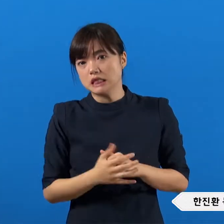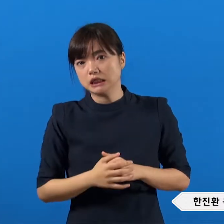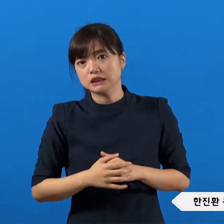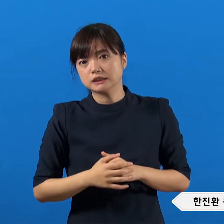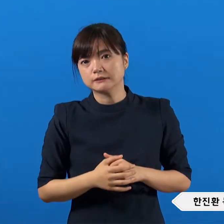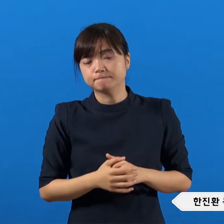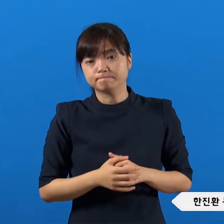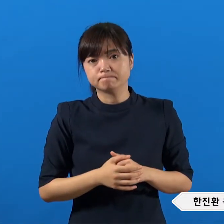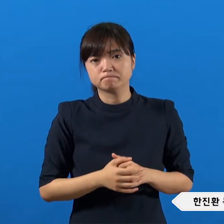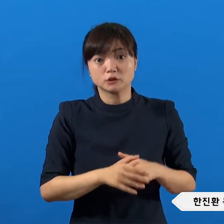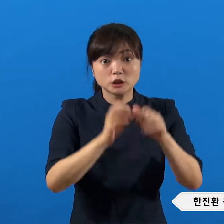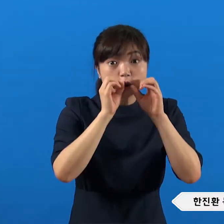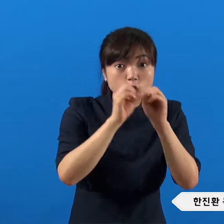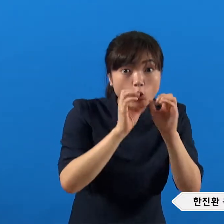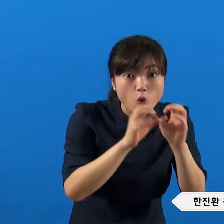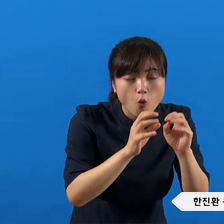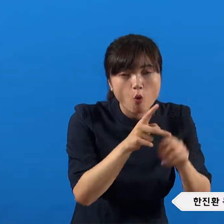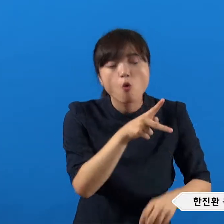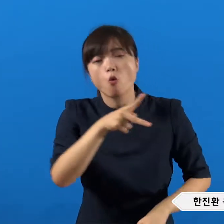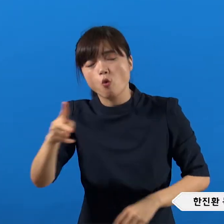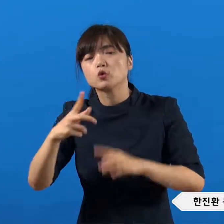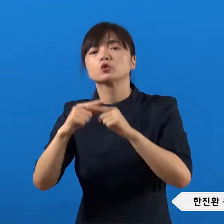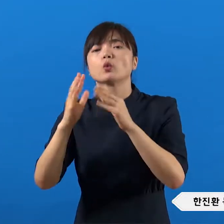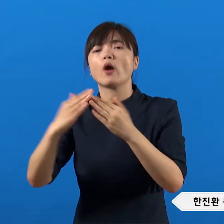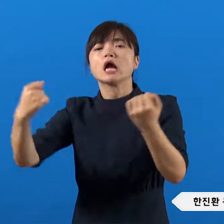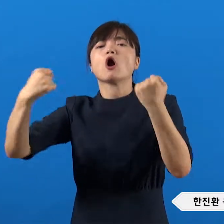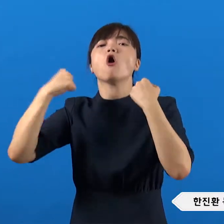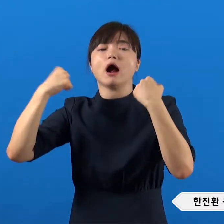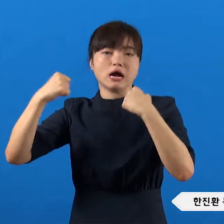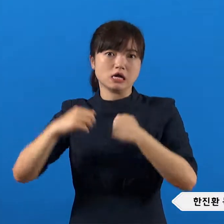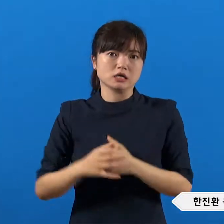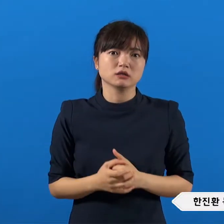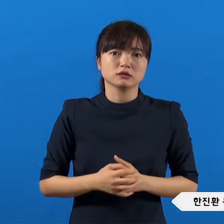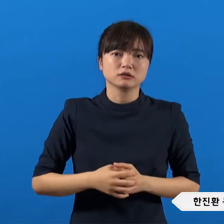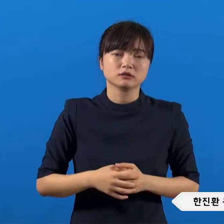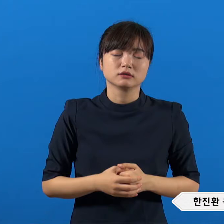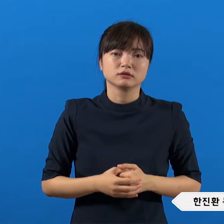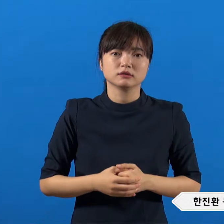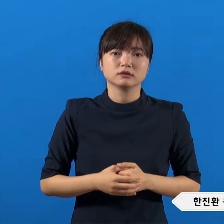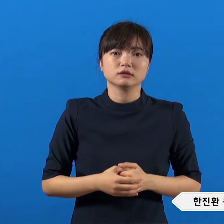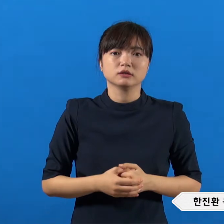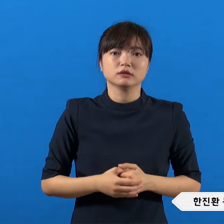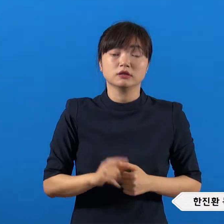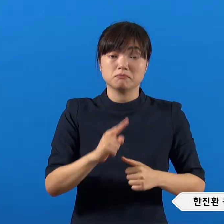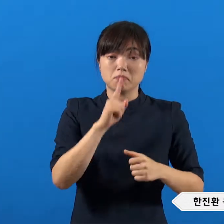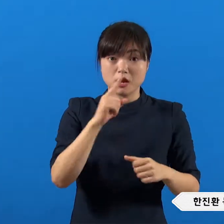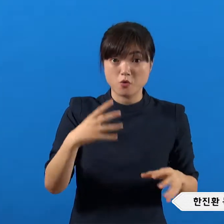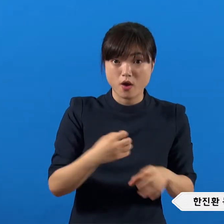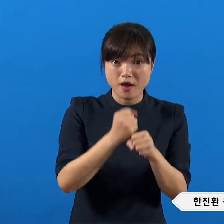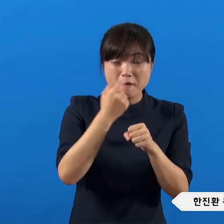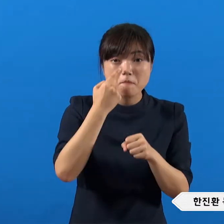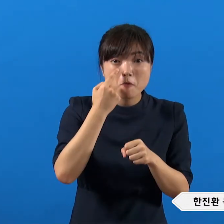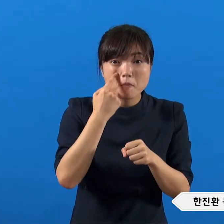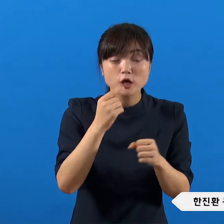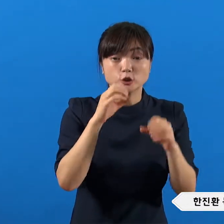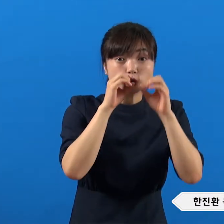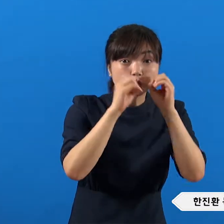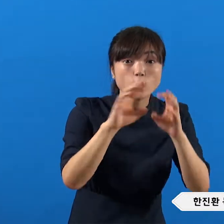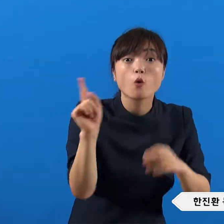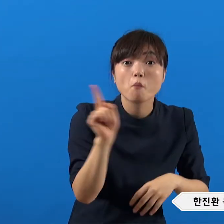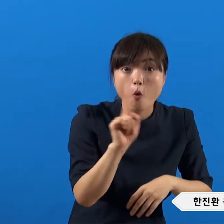그래서 전도가 교회를 건강하게 만들어줍니다. 한번 요약을 해볼까요?